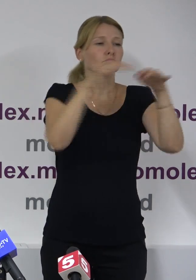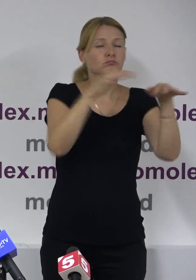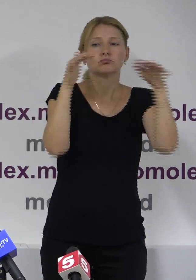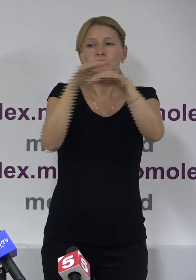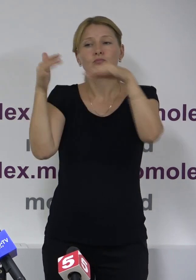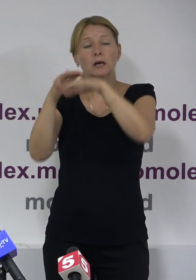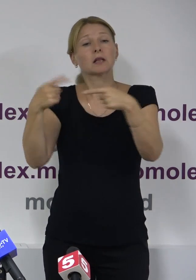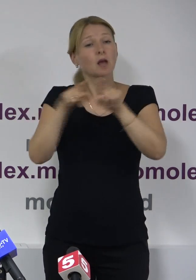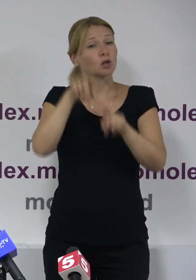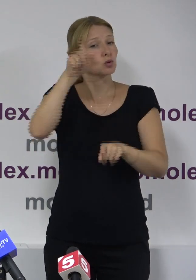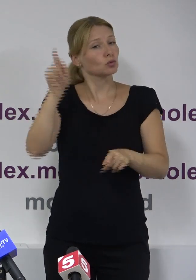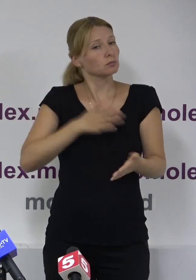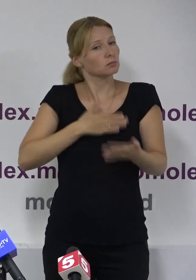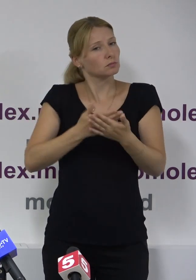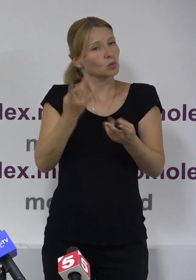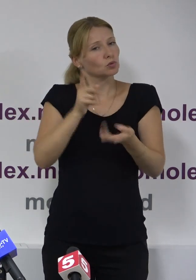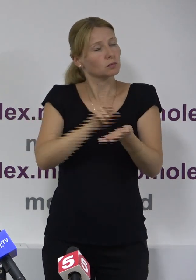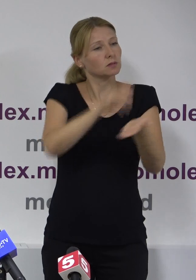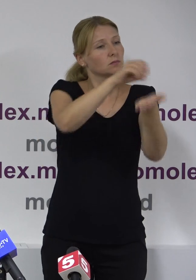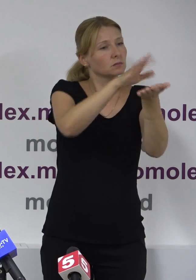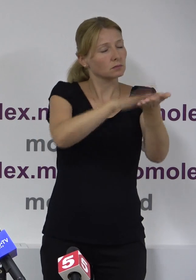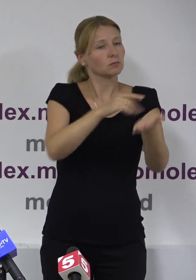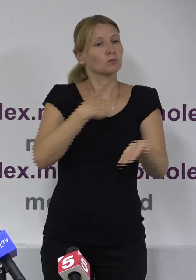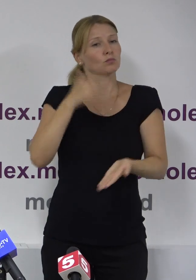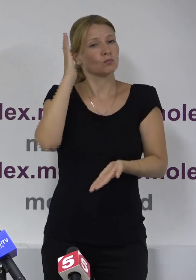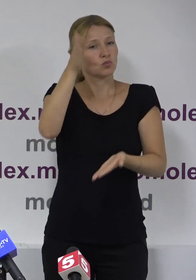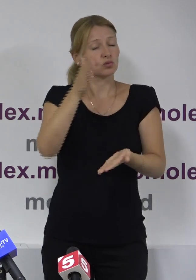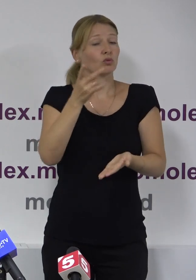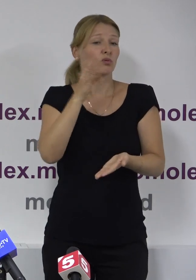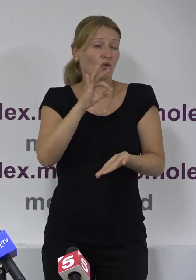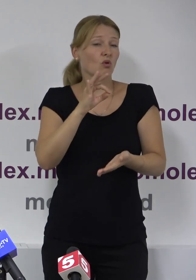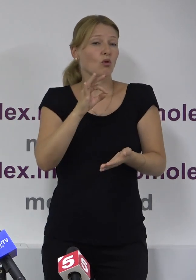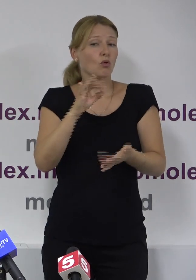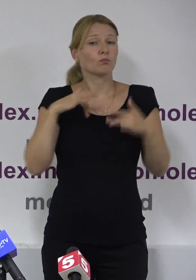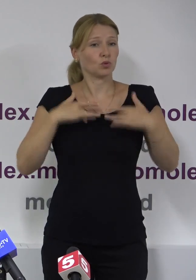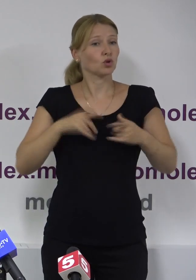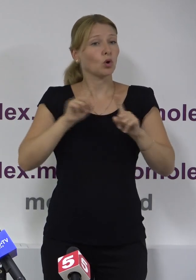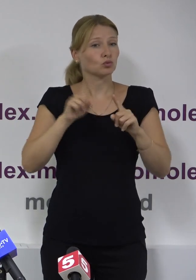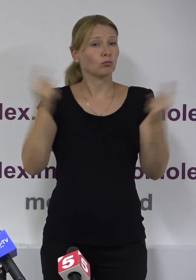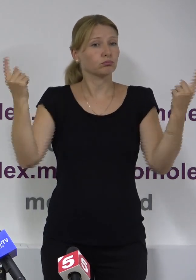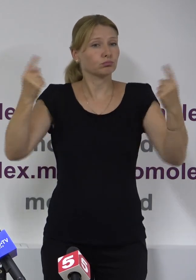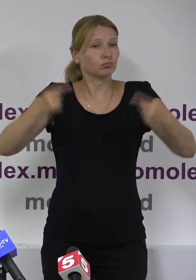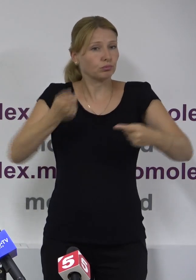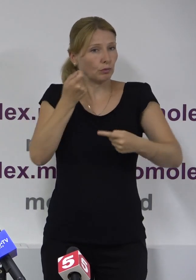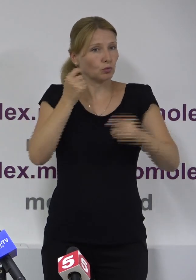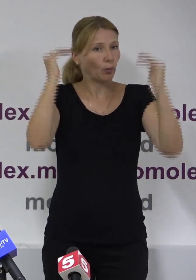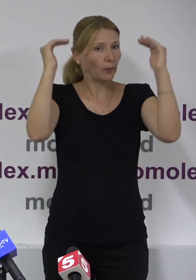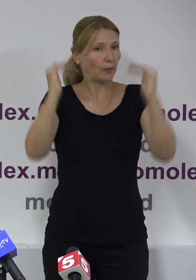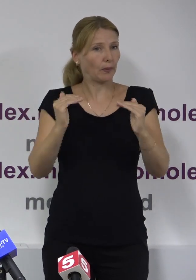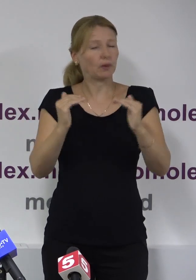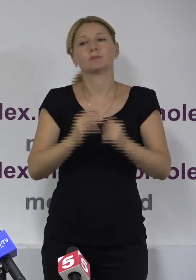a cetățenilor, care iarăși constatăm că este una mai scăzută ca tempou decât în alte scrutine.